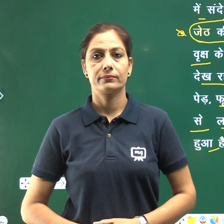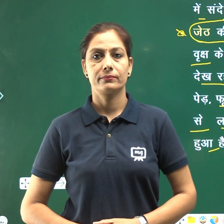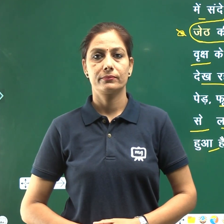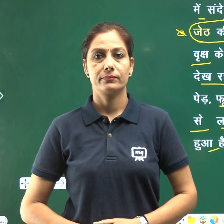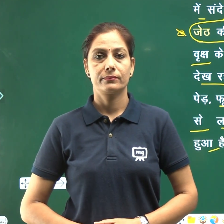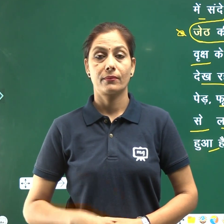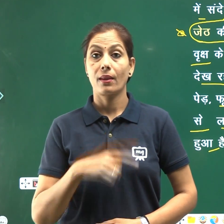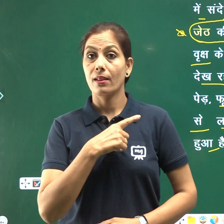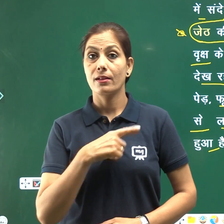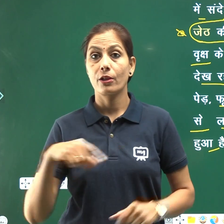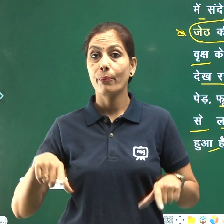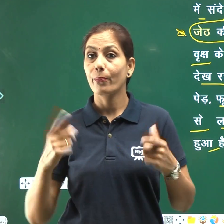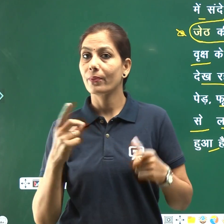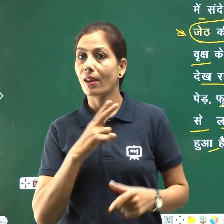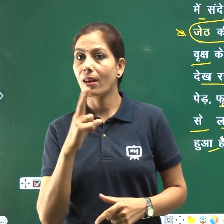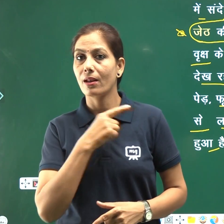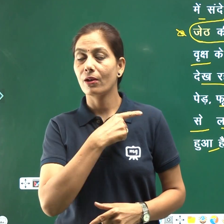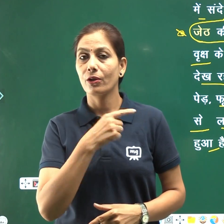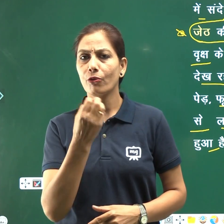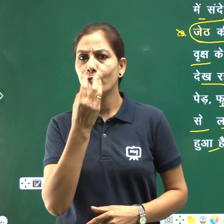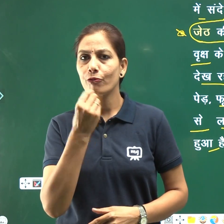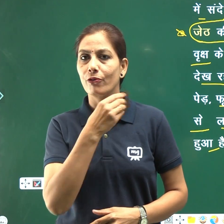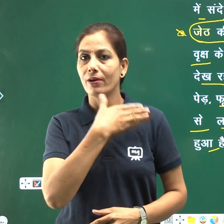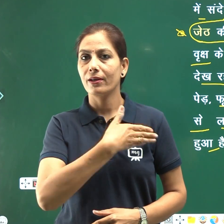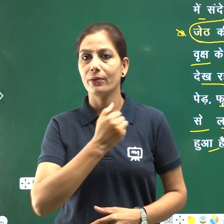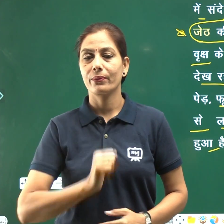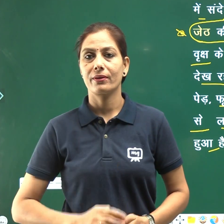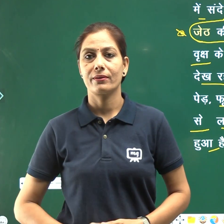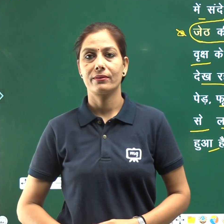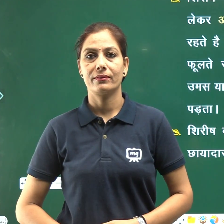ये शिरीष का पेड़ है जिसपे फूल लगे हुए हैं।